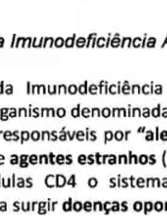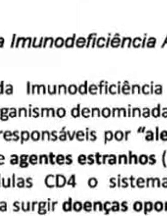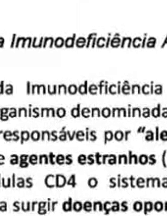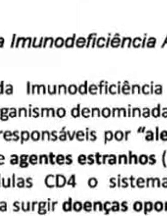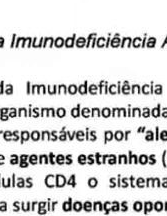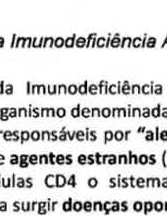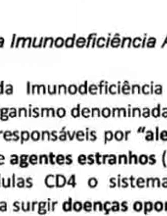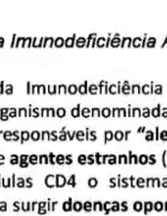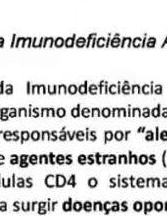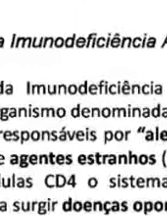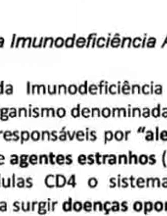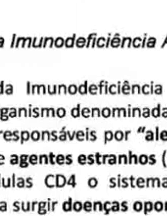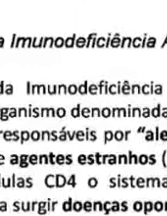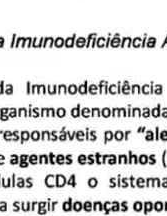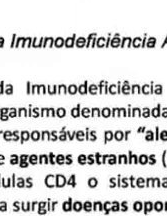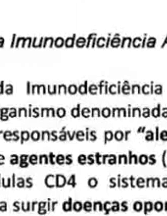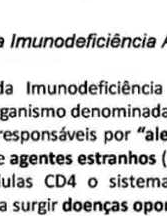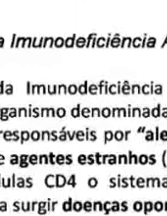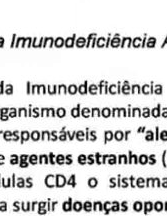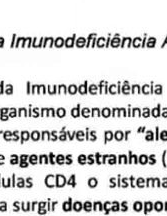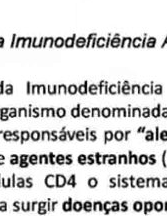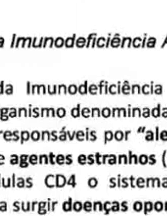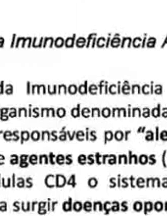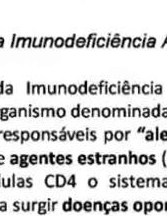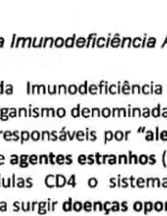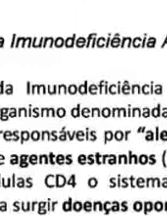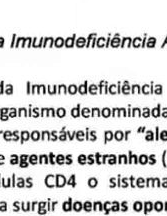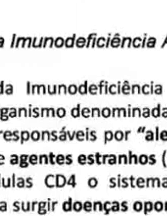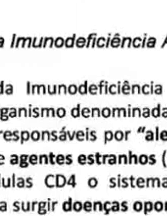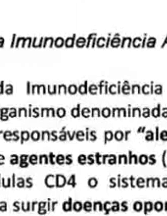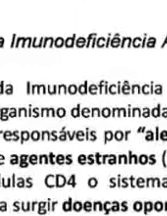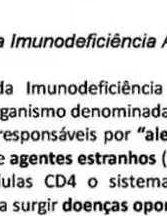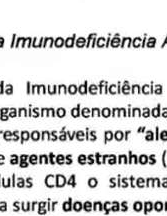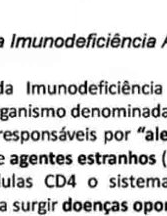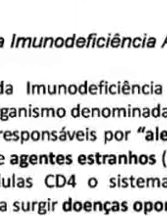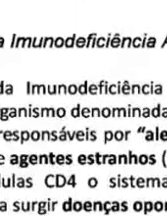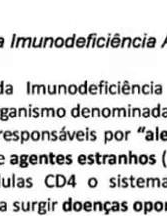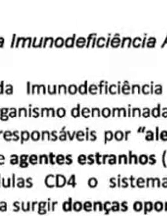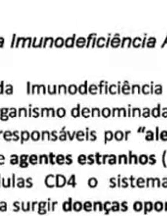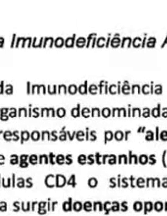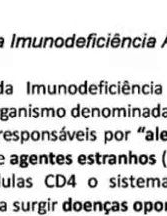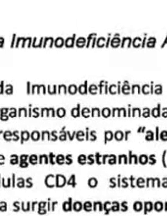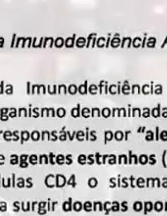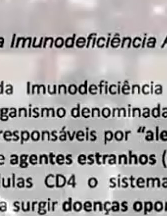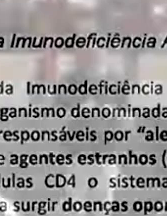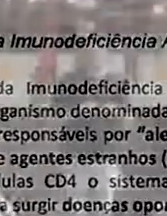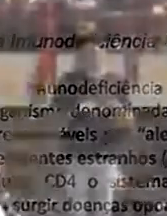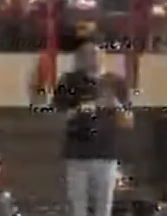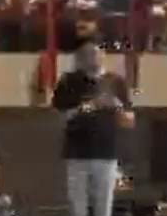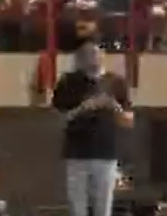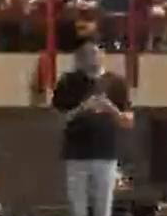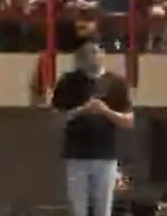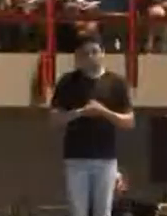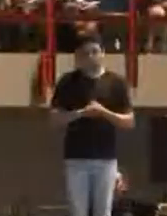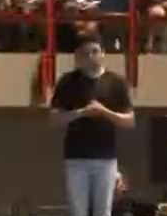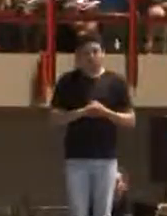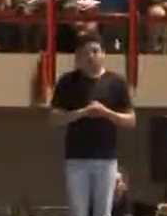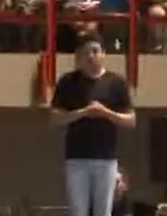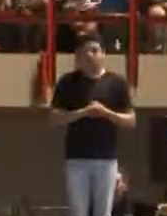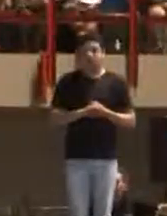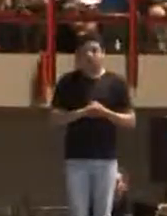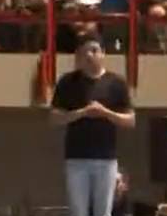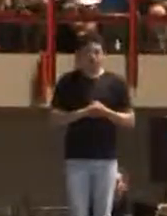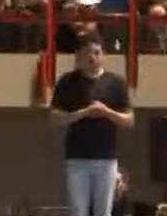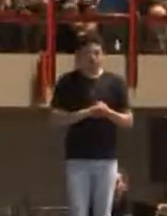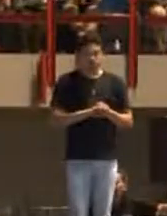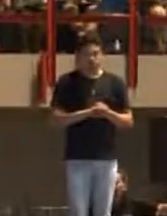a candidíase, depois o câncer e a pneumonia. Tá certo? São